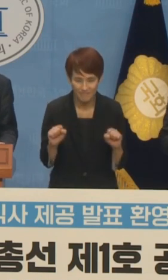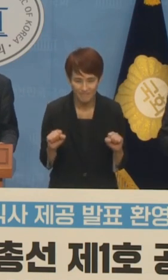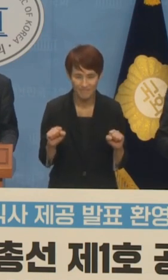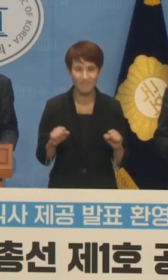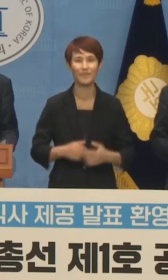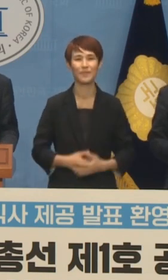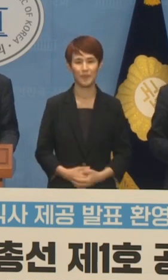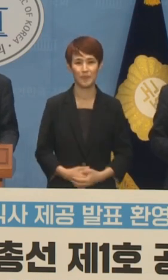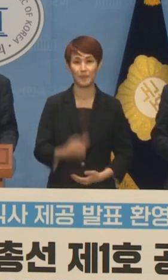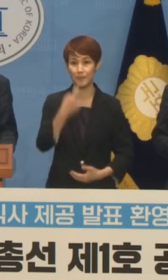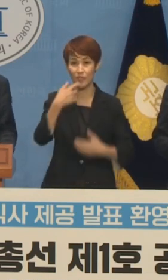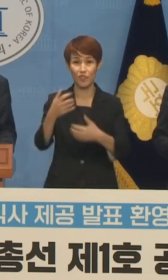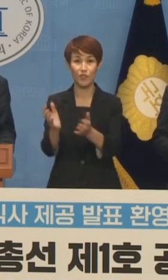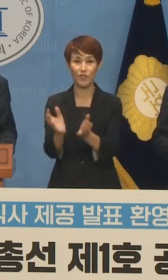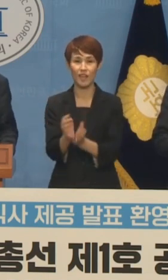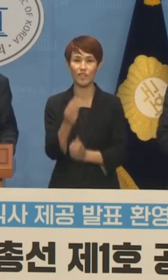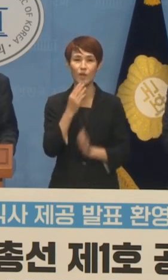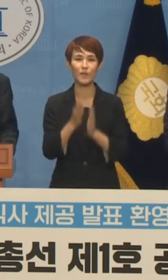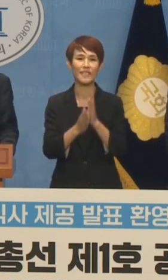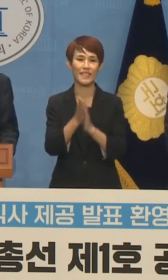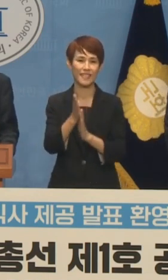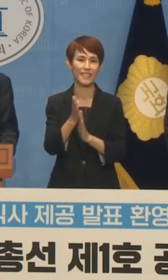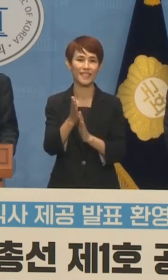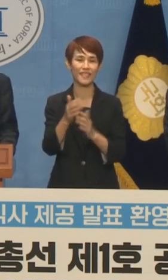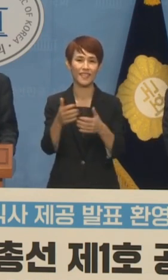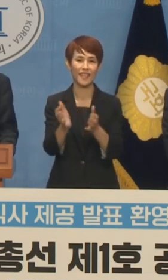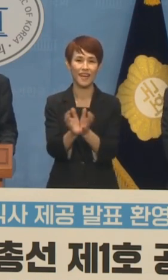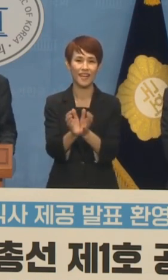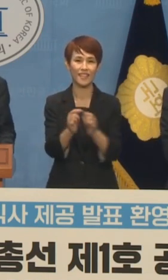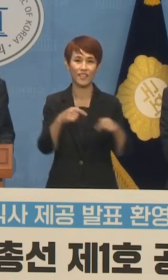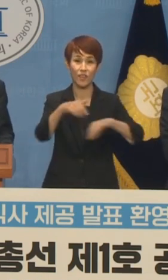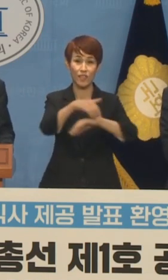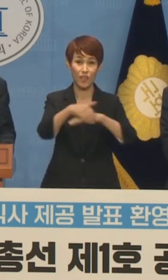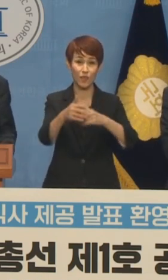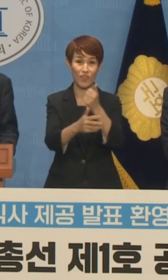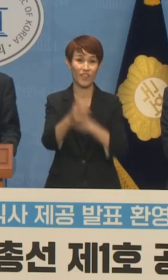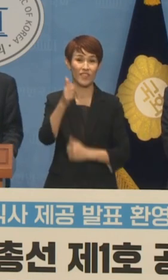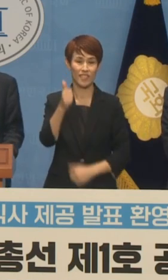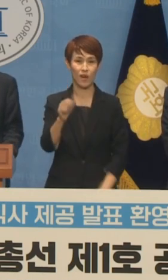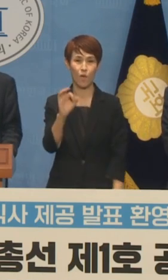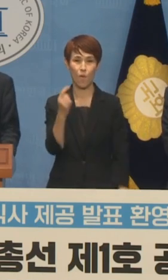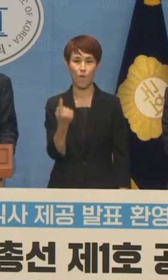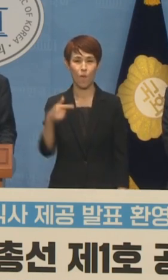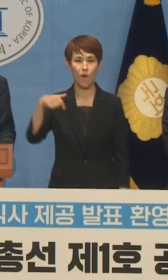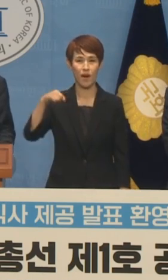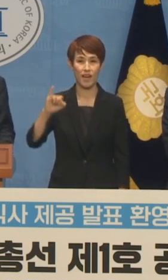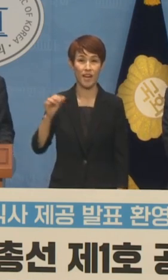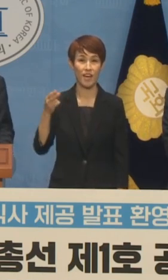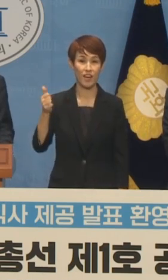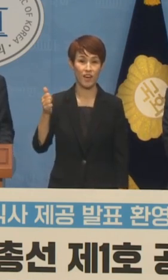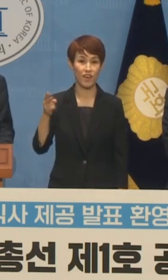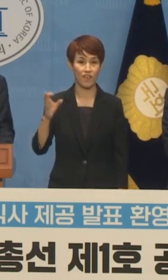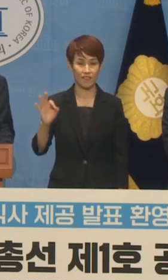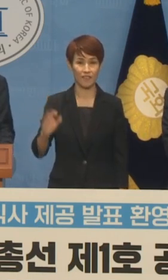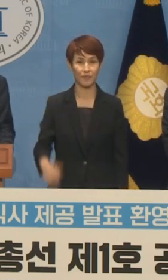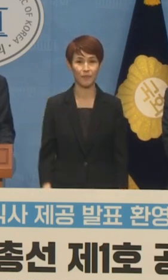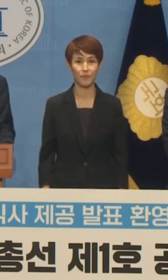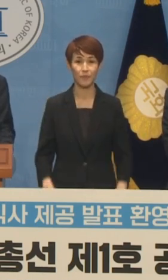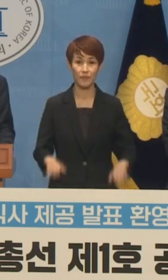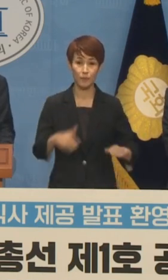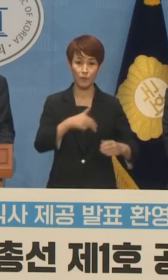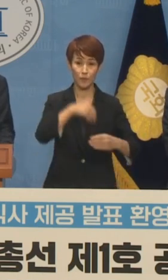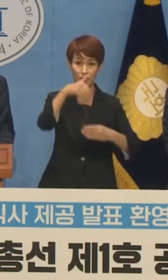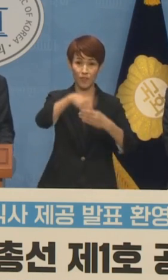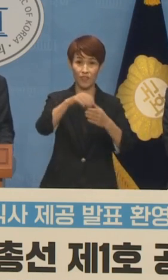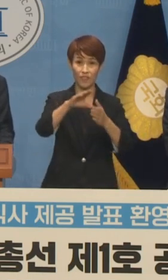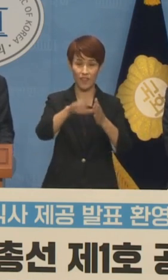안녕하십니까. 더불어민주당 서울시당 정책위원회 위원장 오기영 의원입니다. 오늘은 이번 총선